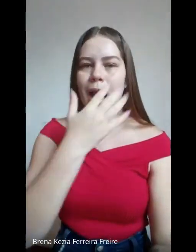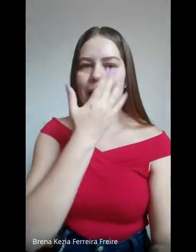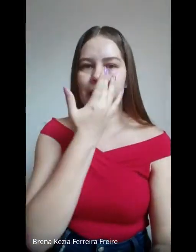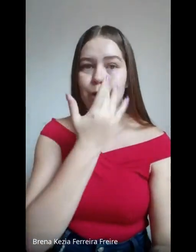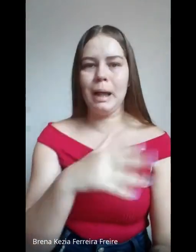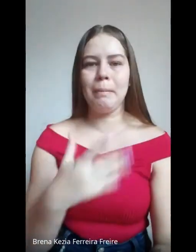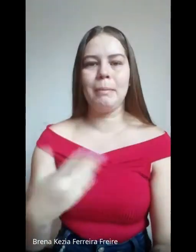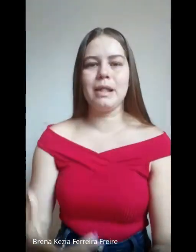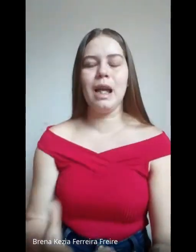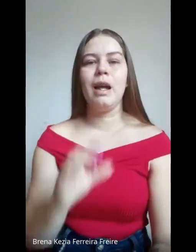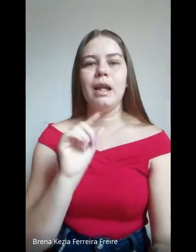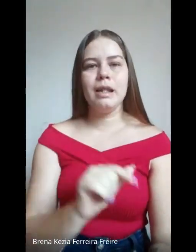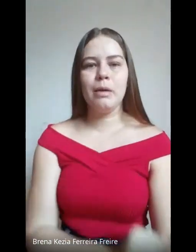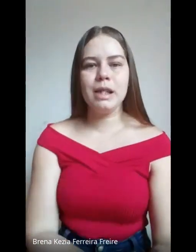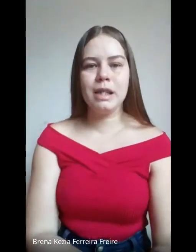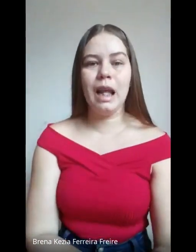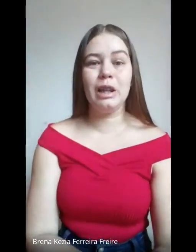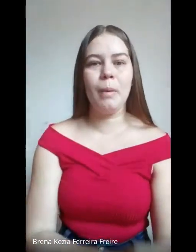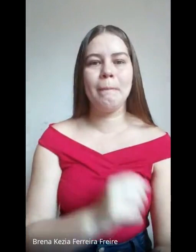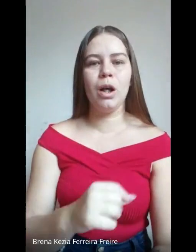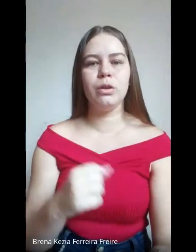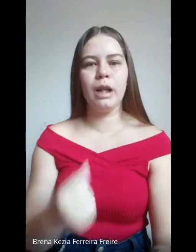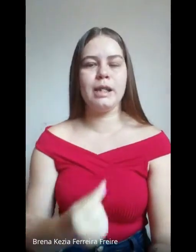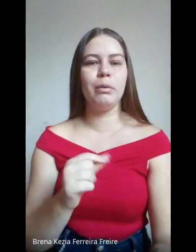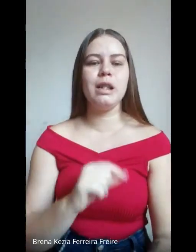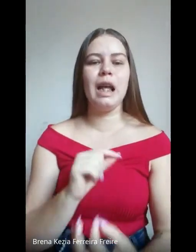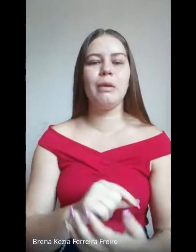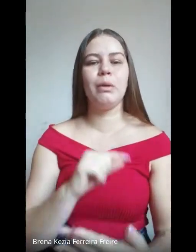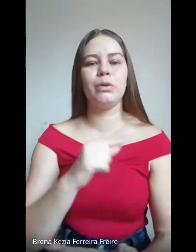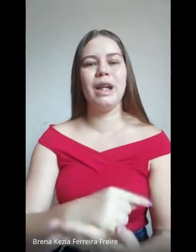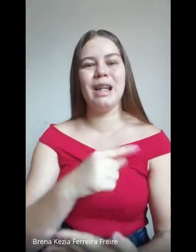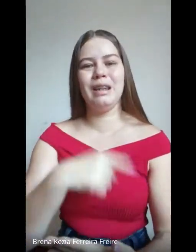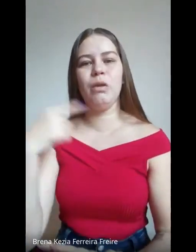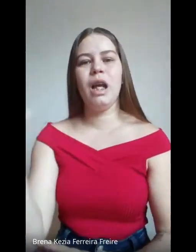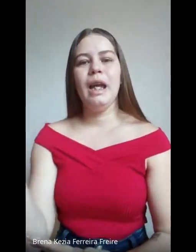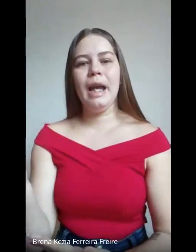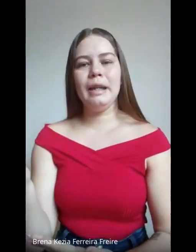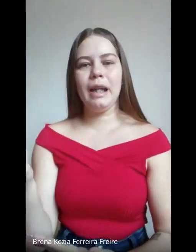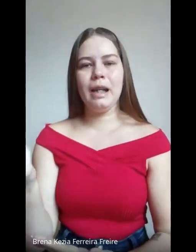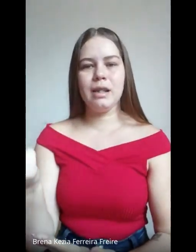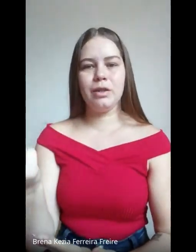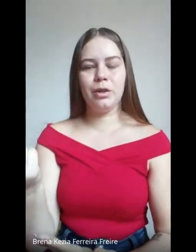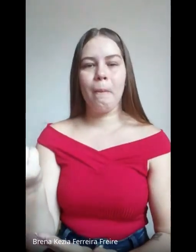gente parar para pensar, que são assim na língua portuguesa. É por isso que a língua portuguesa é tão interessante, né?